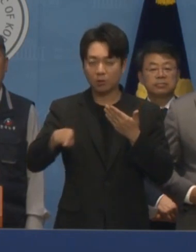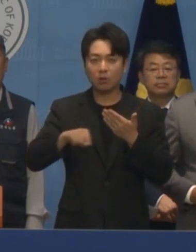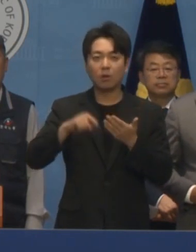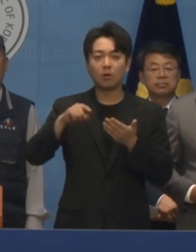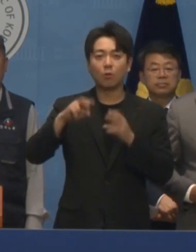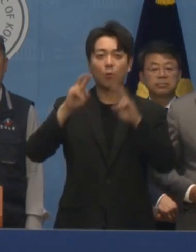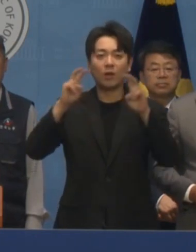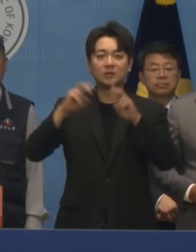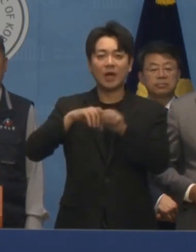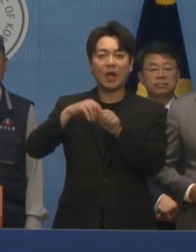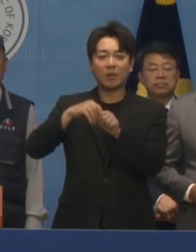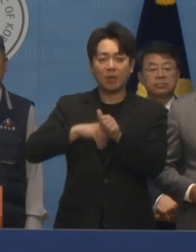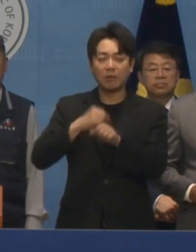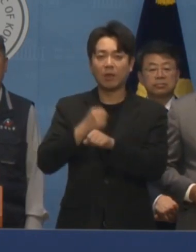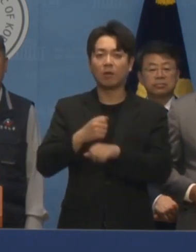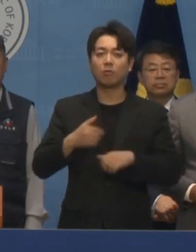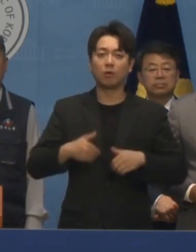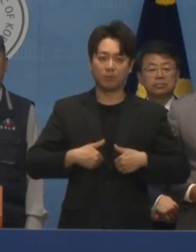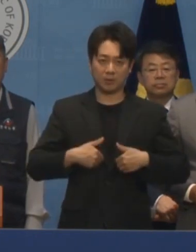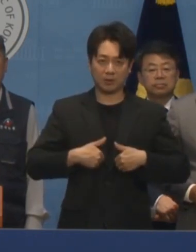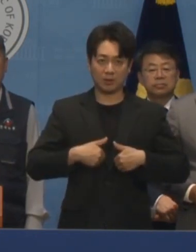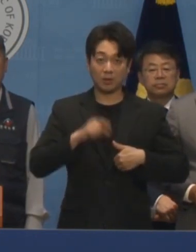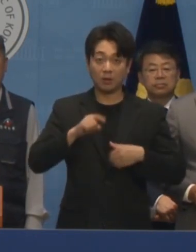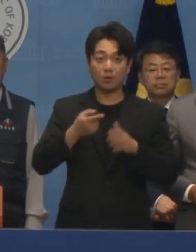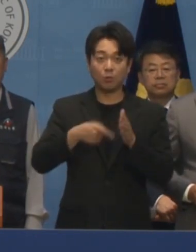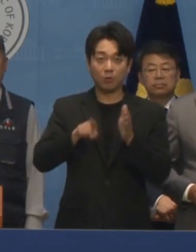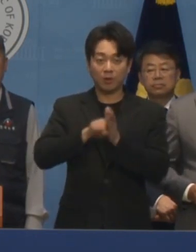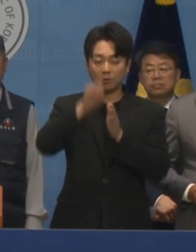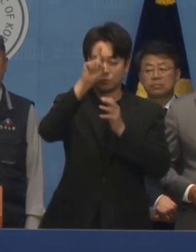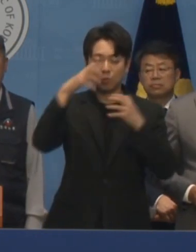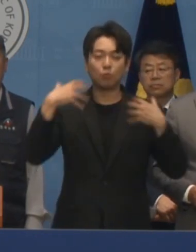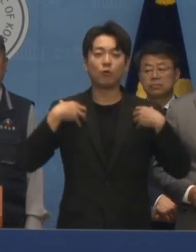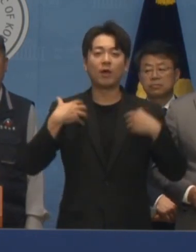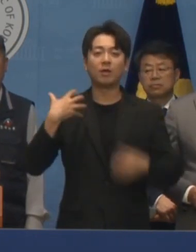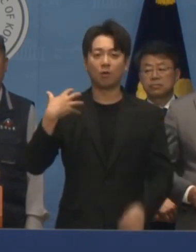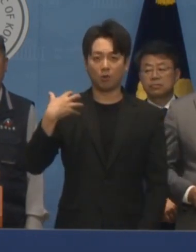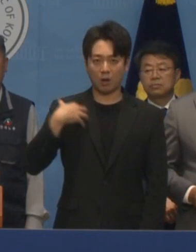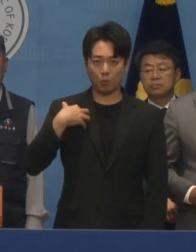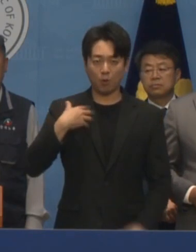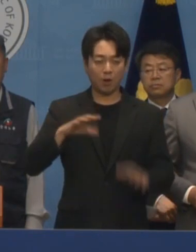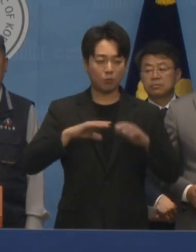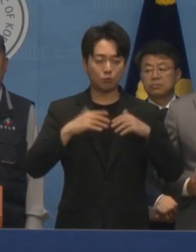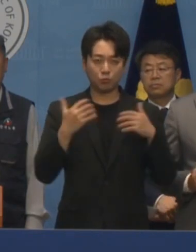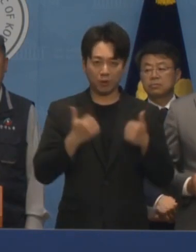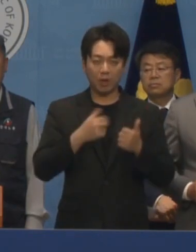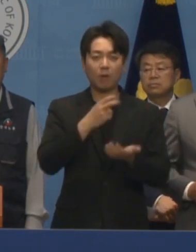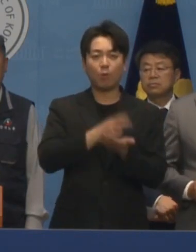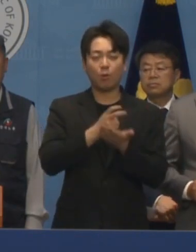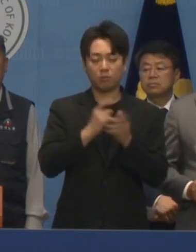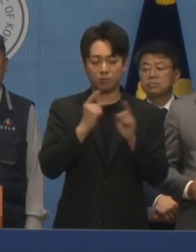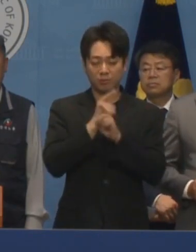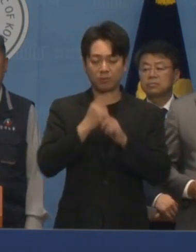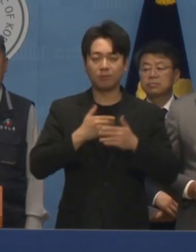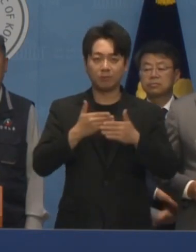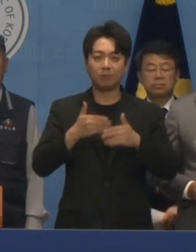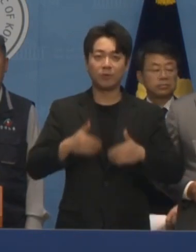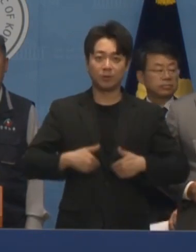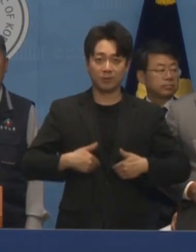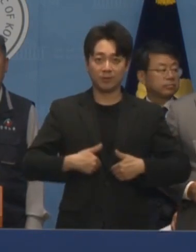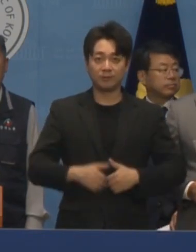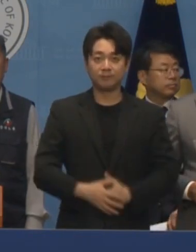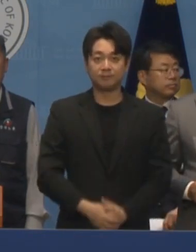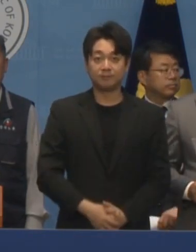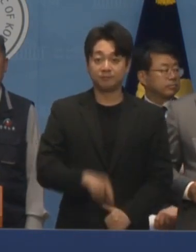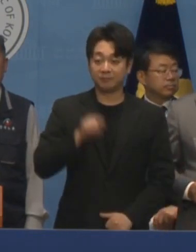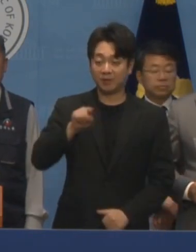이에 대한 정부의 적극적인 역할과 국회의 보완 입법이 필요한 시기입니다. 다시는 대유그룹